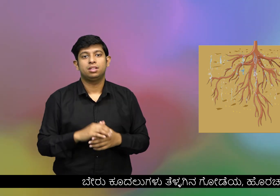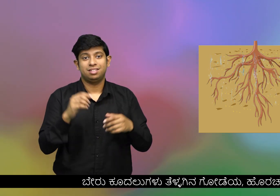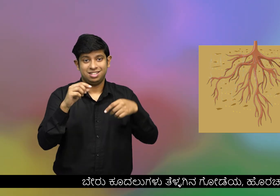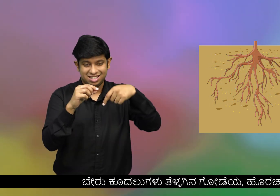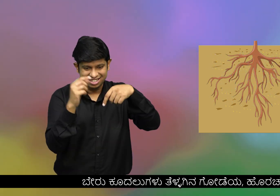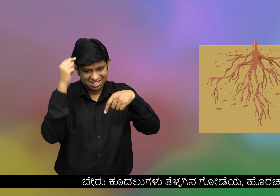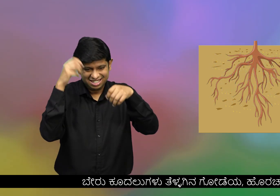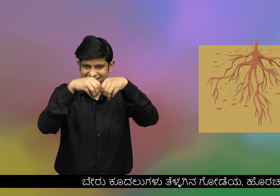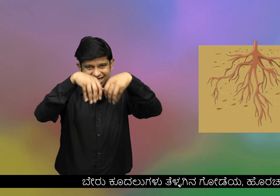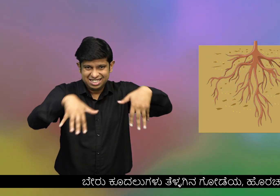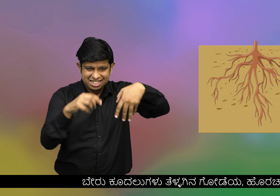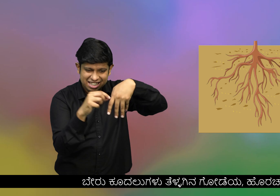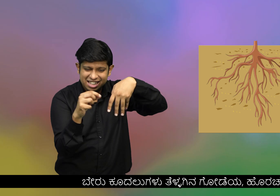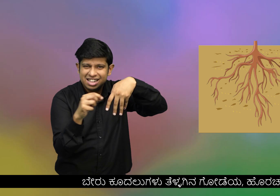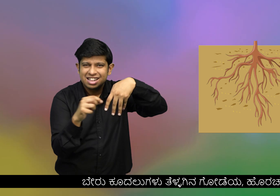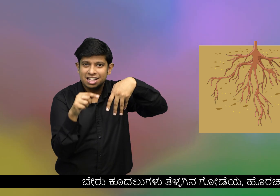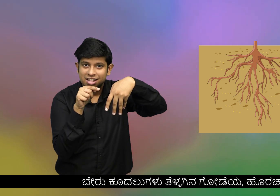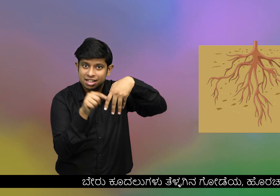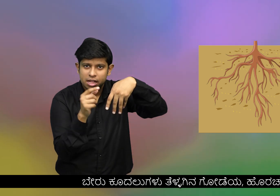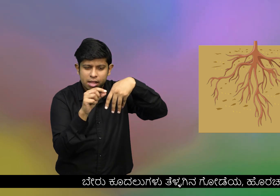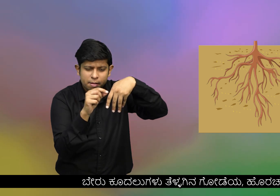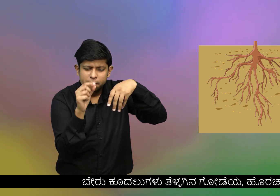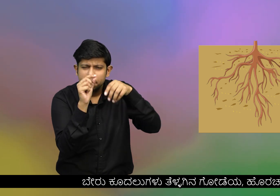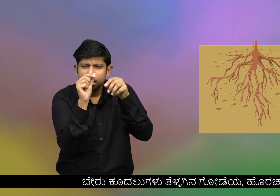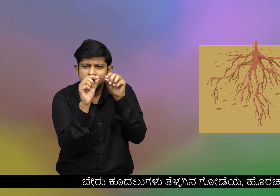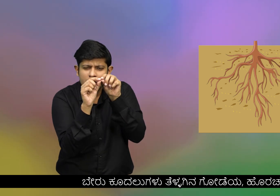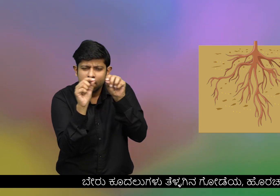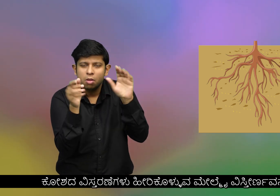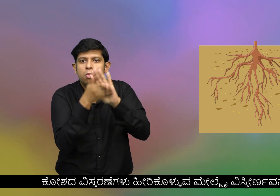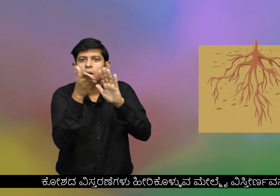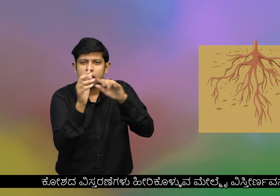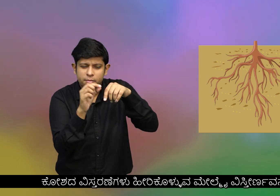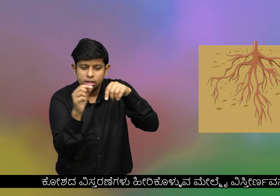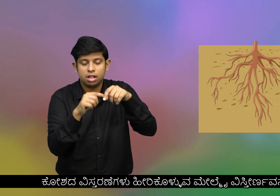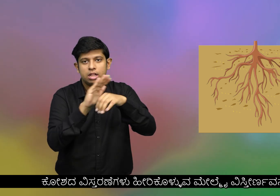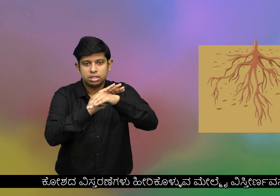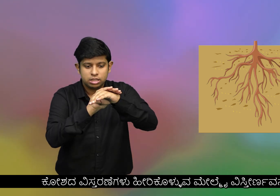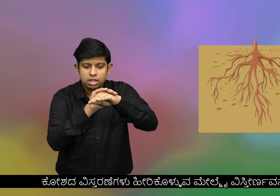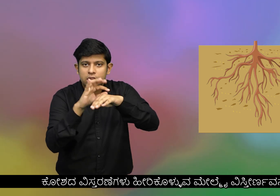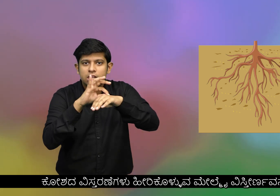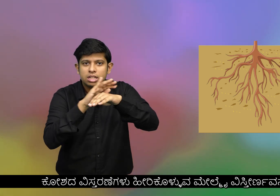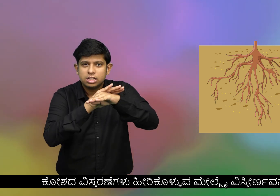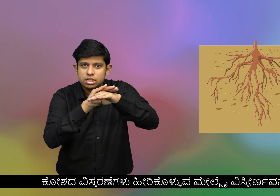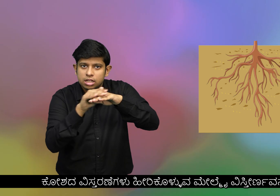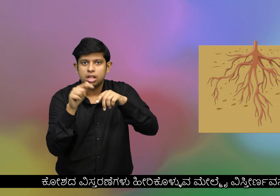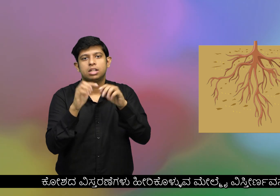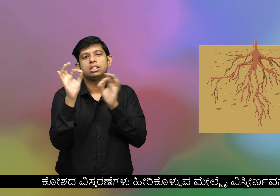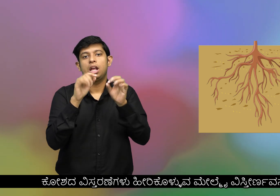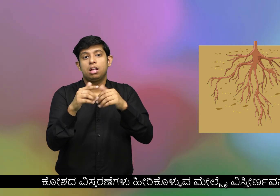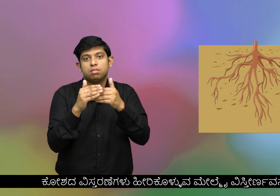ಬೇರು ಕೂದಲುಗಳು ತೆಳ್ಳಗಿನ ಗೋಡೆಯ ಹೊರಚರ್ಮದ ಕೋಶದ ವಿಸ್ತರಣೆಗಳು ಹೀರಿಕೊಳ್ಳುವ ಮೇಲ್ಮೈ ವಿಸ್ತರಣವನ್ನು